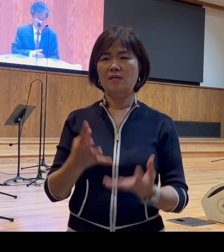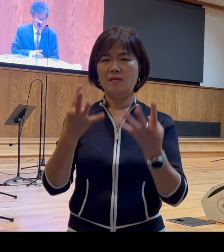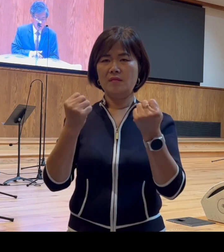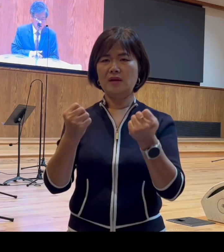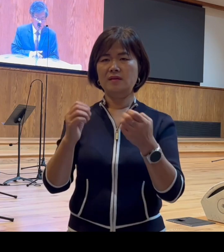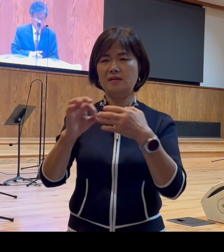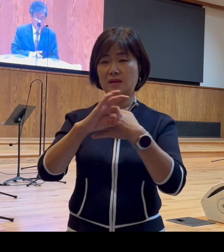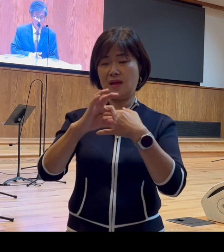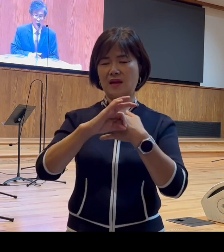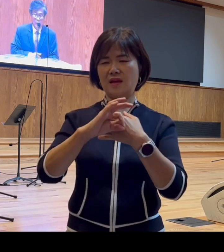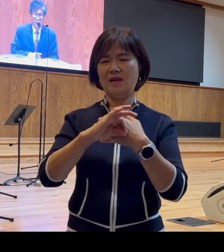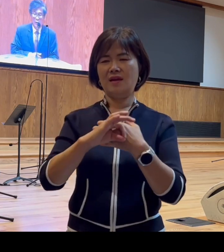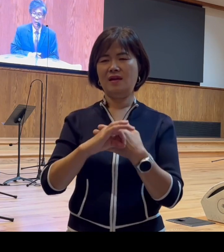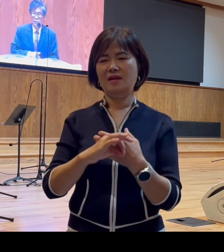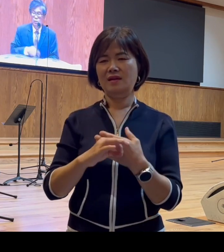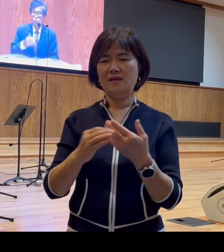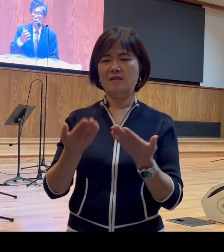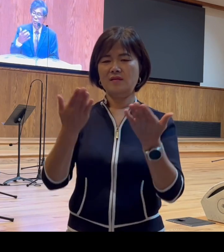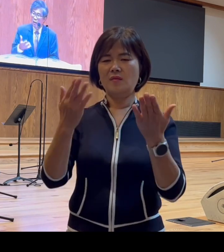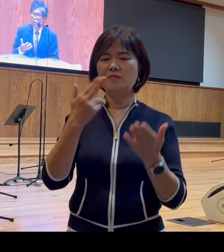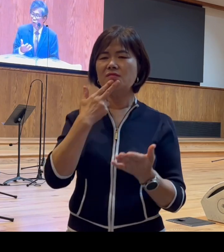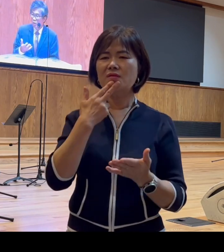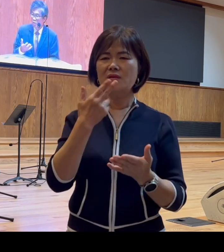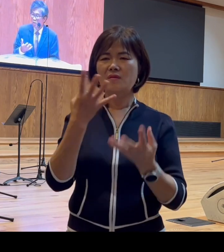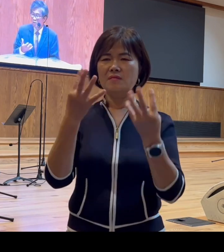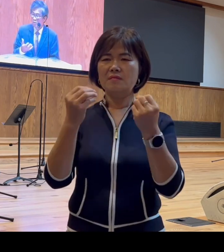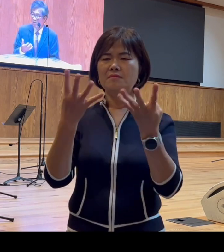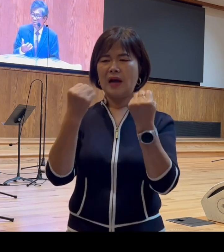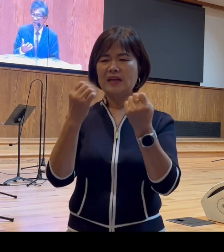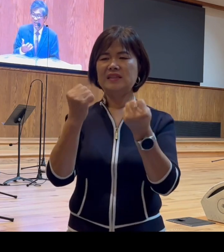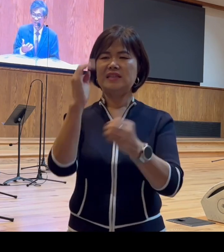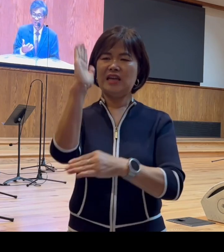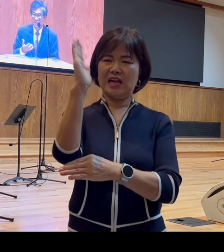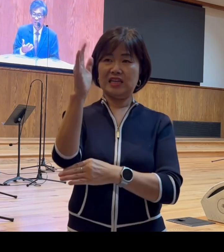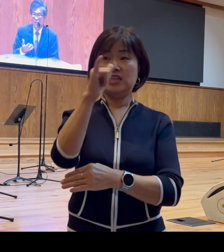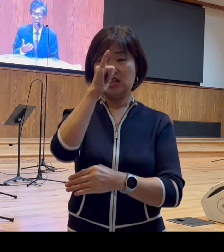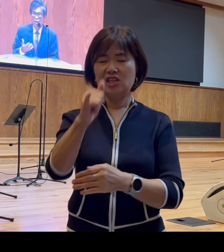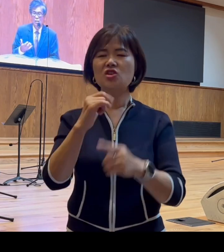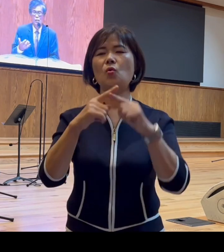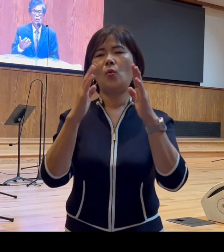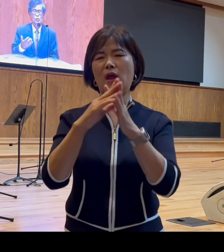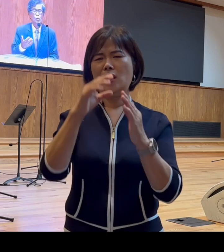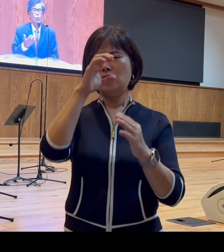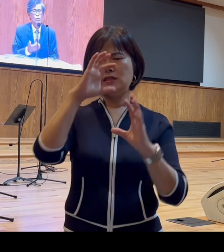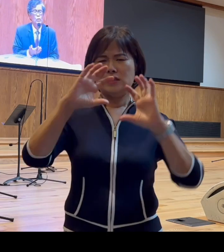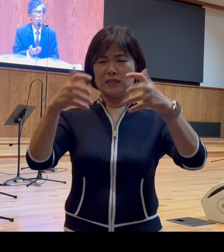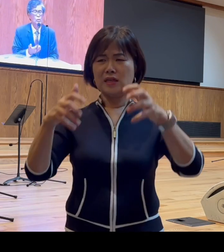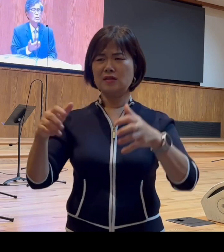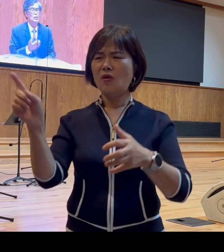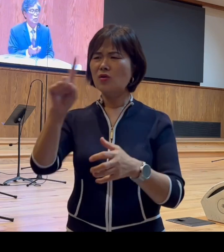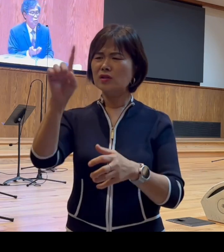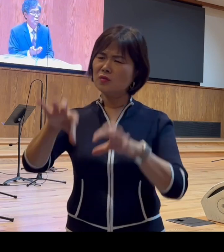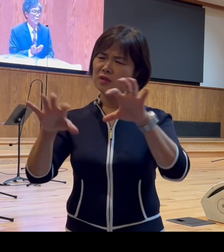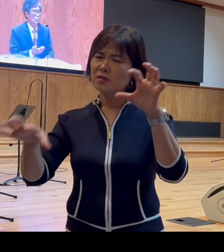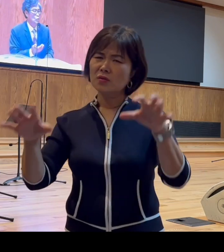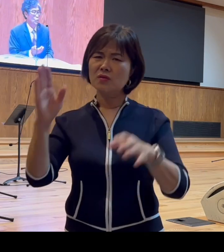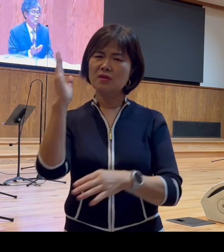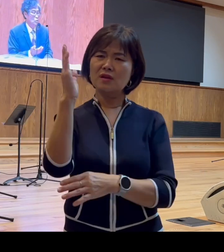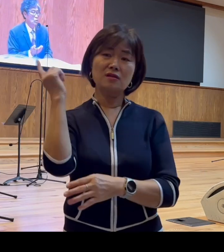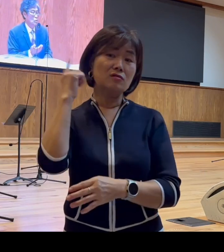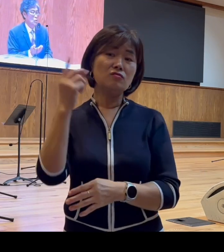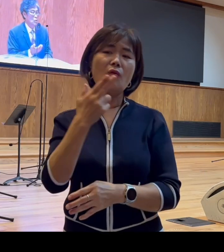많은 예를 들지 않겠습니다. 스토리가 많은 교회가 되시길 바랍니다. 세상에서 어디 가서 이런